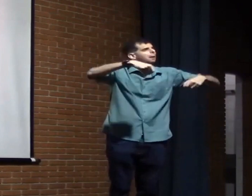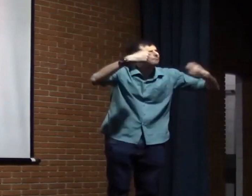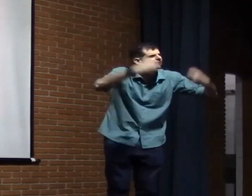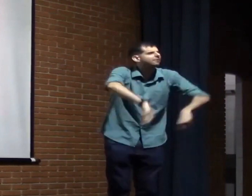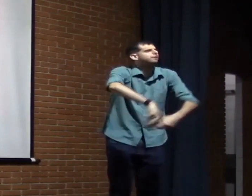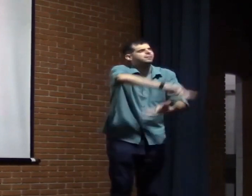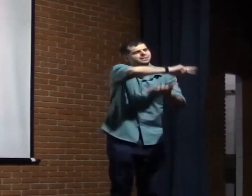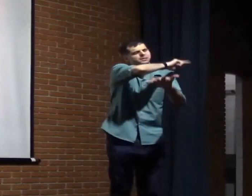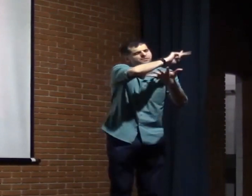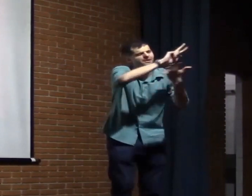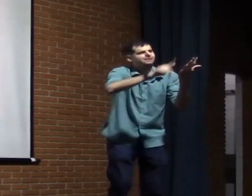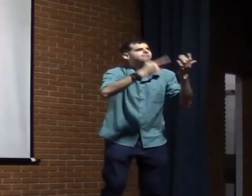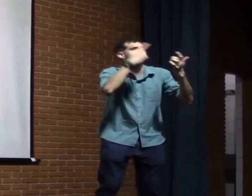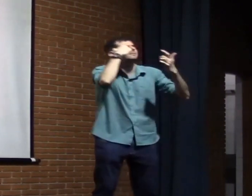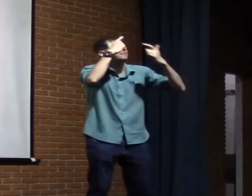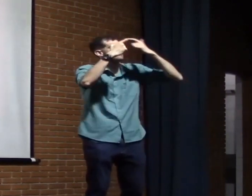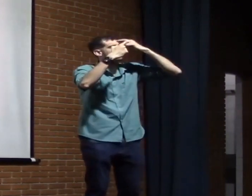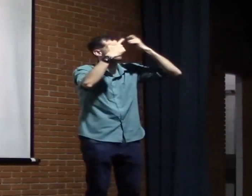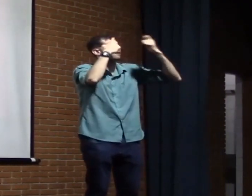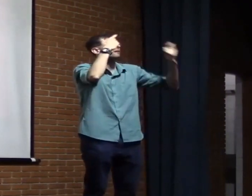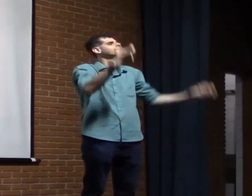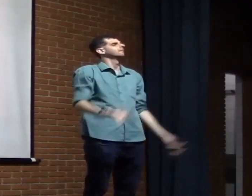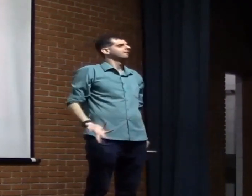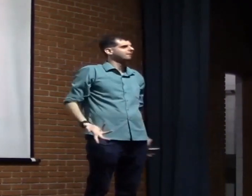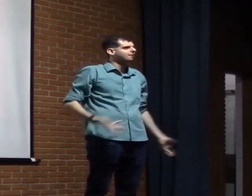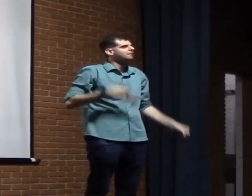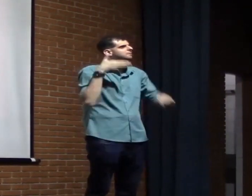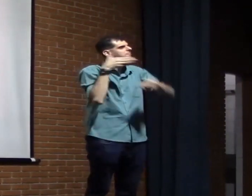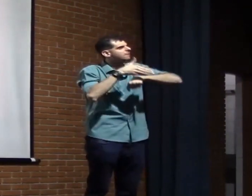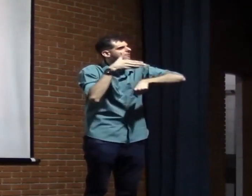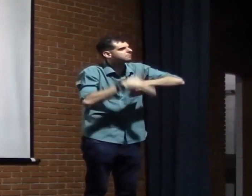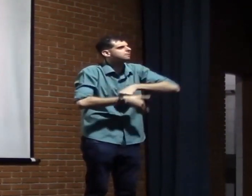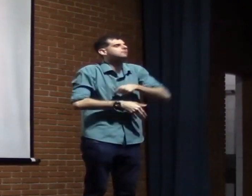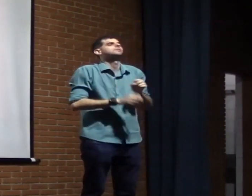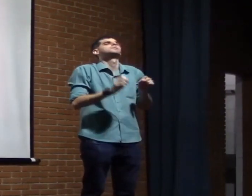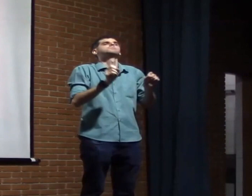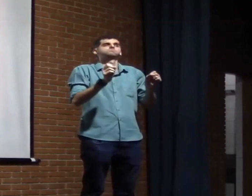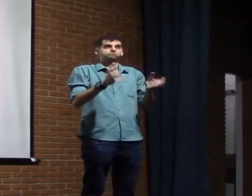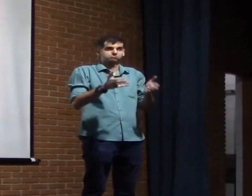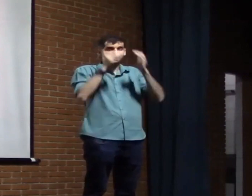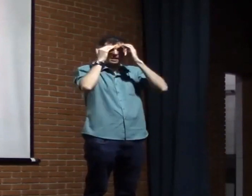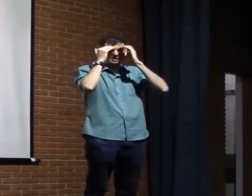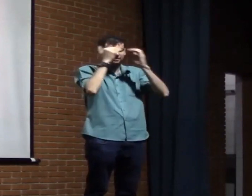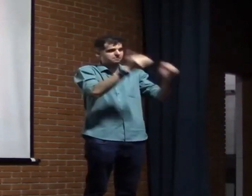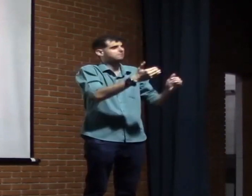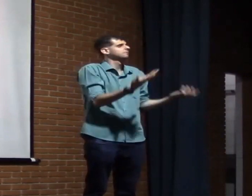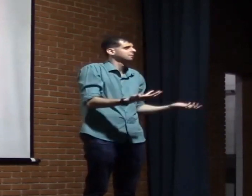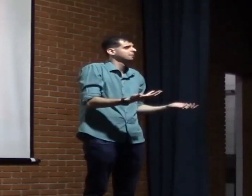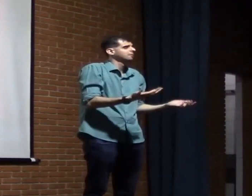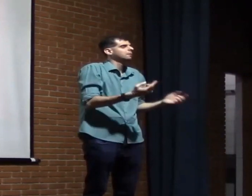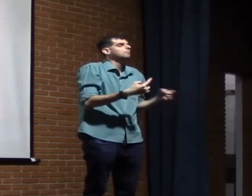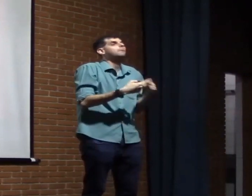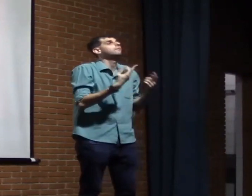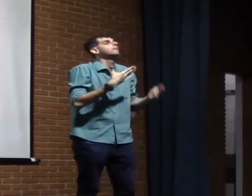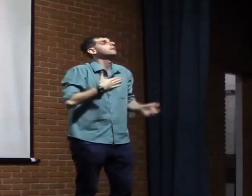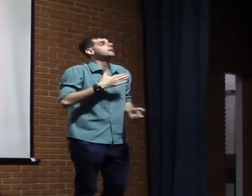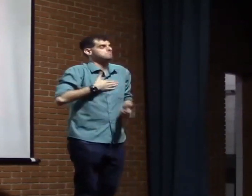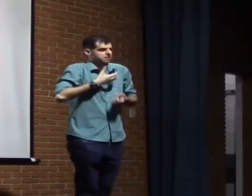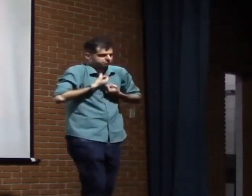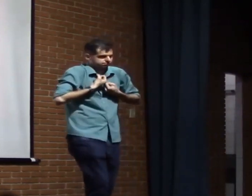cidadania. Então, é necessário que se pense nessas ideias para que possa se respeitar o acesso